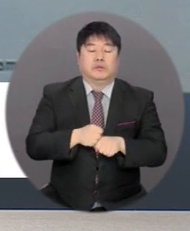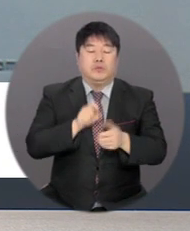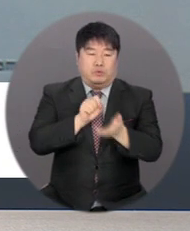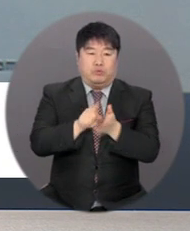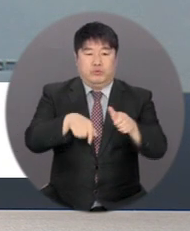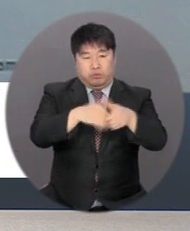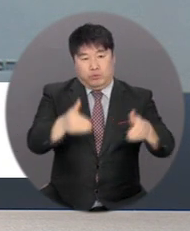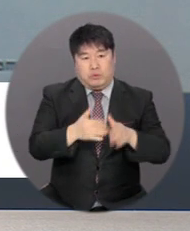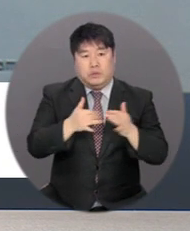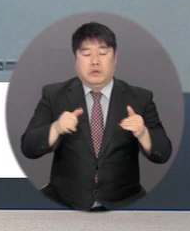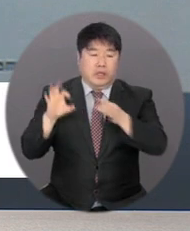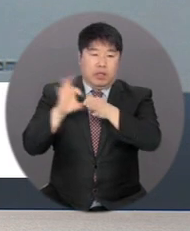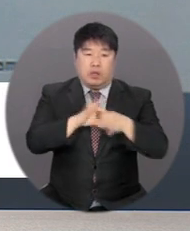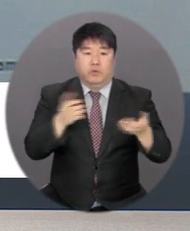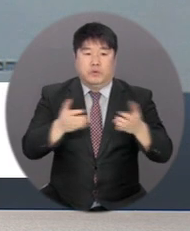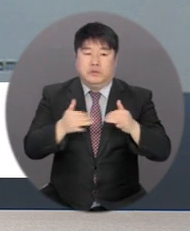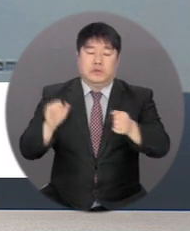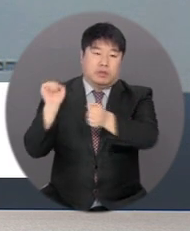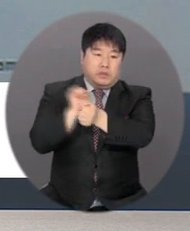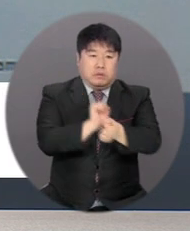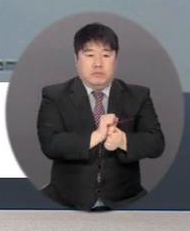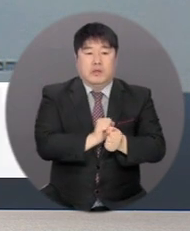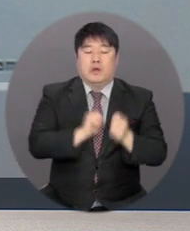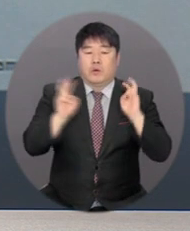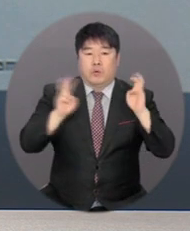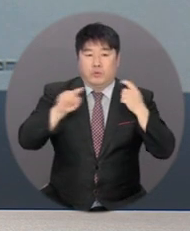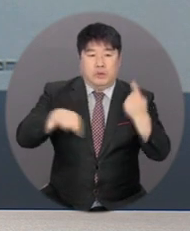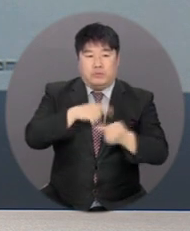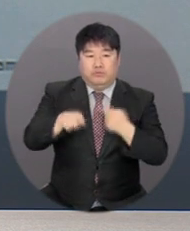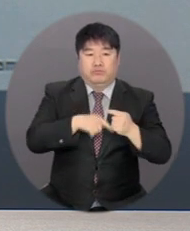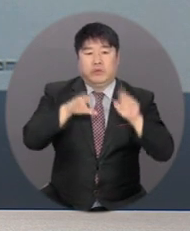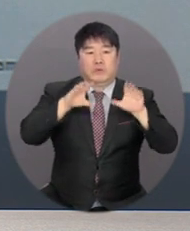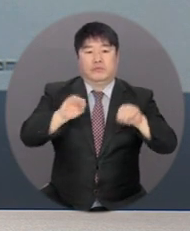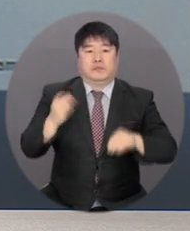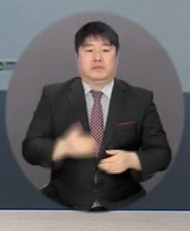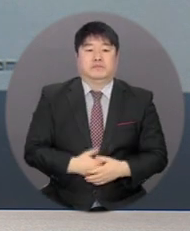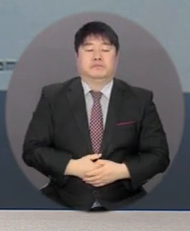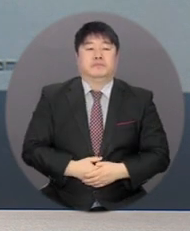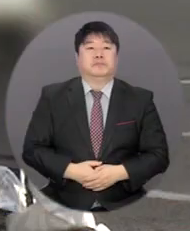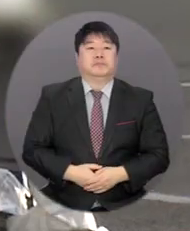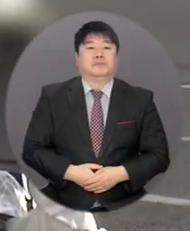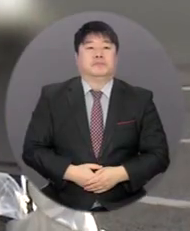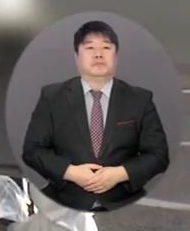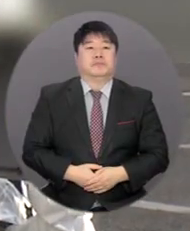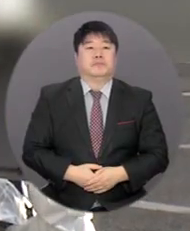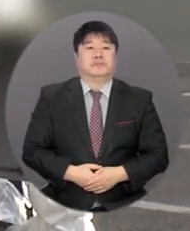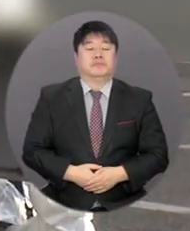잇따라 감염되면서 공장 가동이 중단됐습니다. 보도에 이계상 기자입니다.